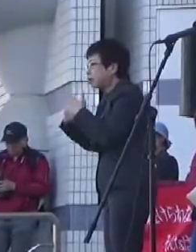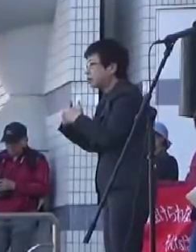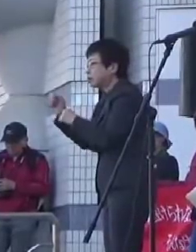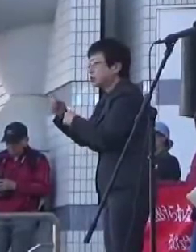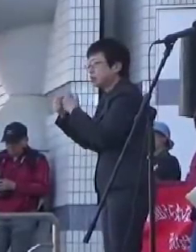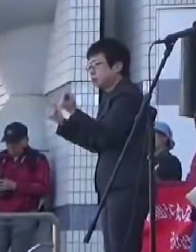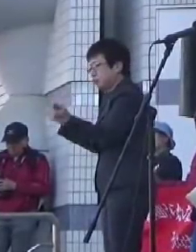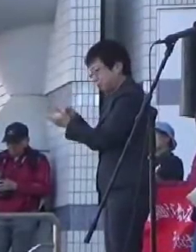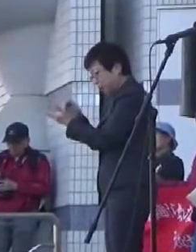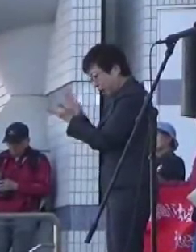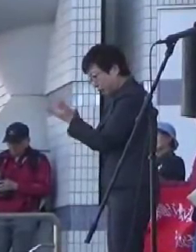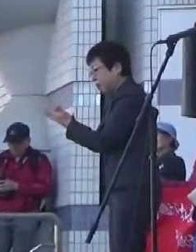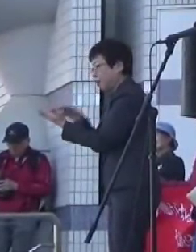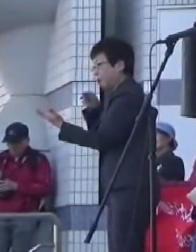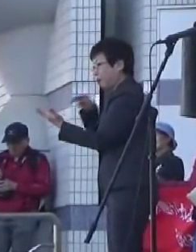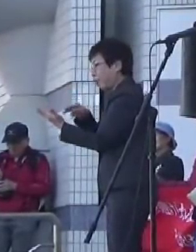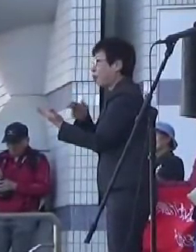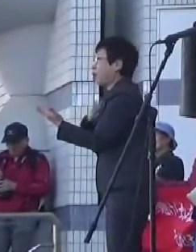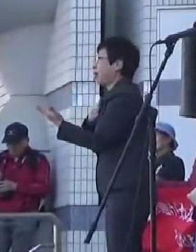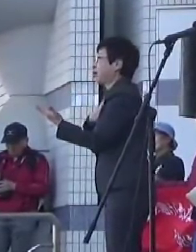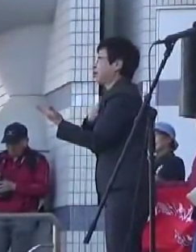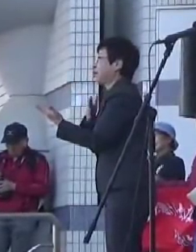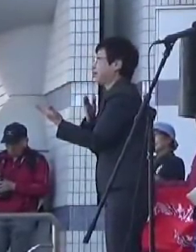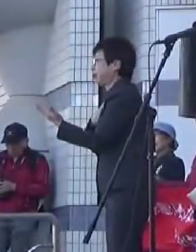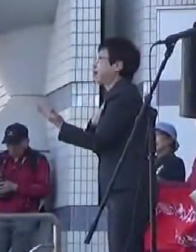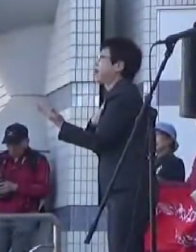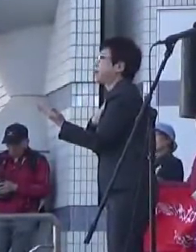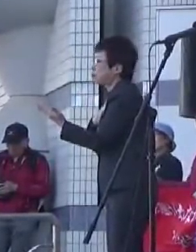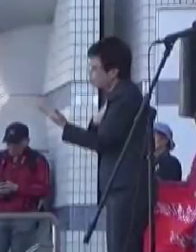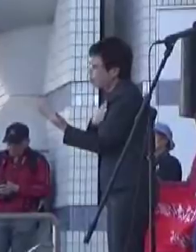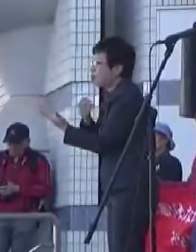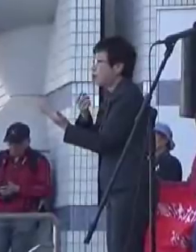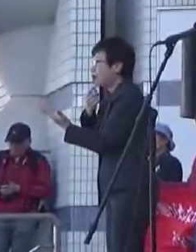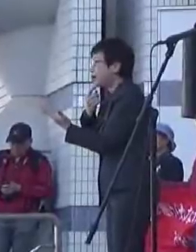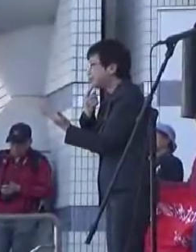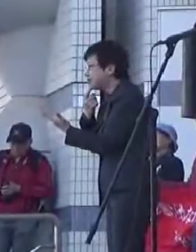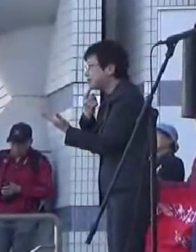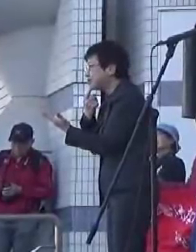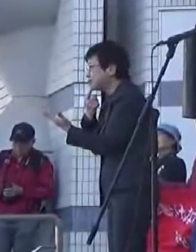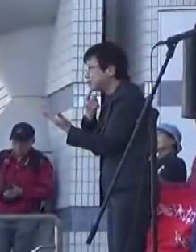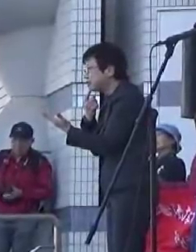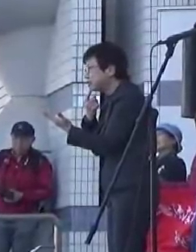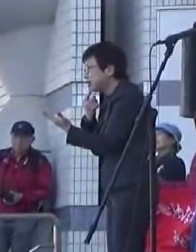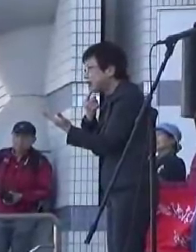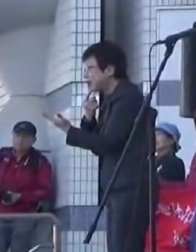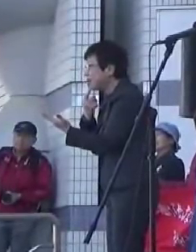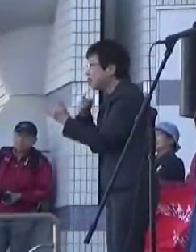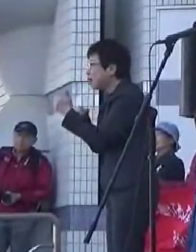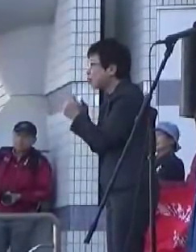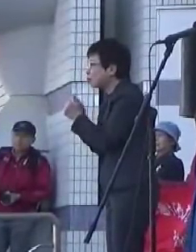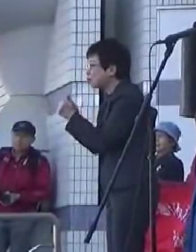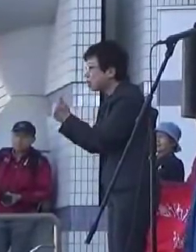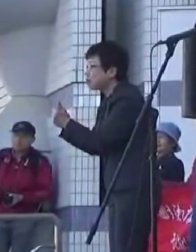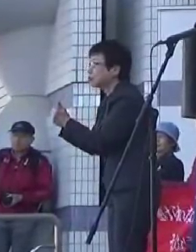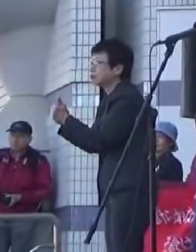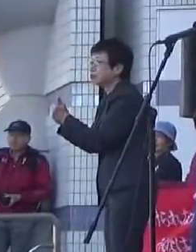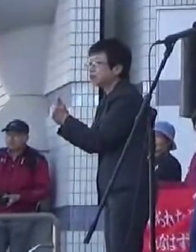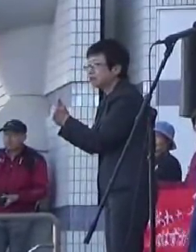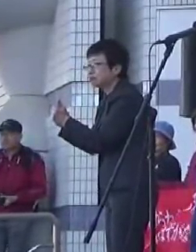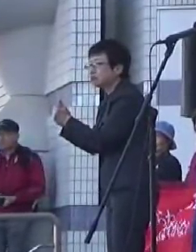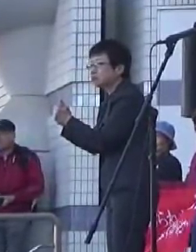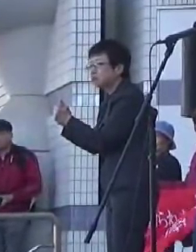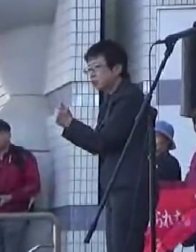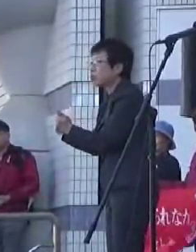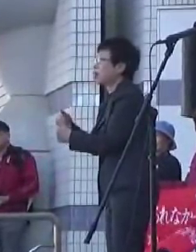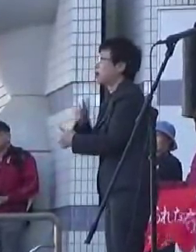って、そういったことも分かってきて、おかしなことを国が一生懸命進めてるっていうことが今明らかになっ